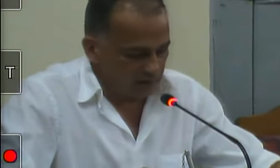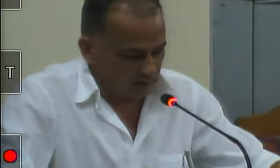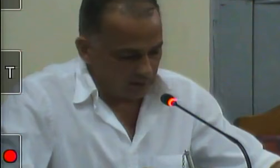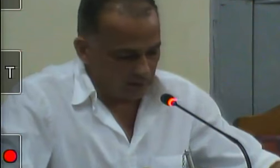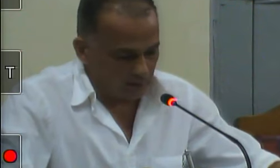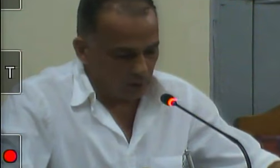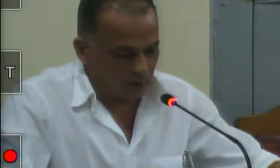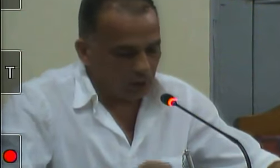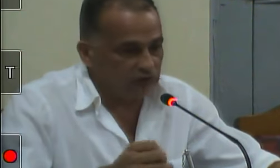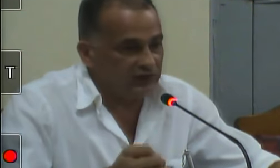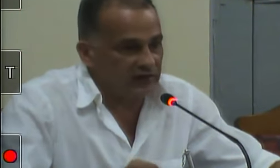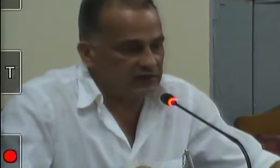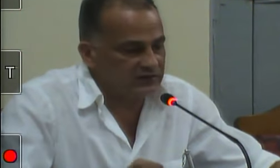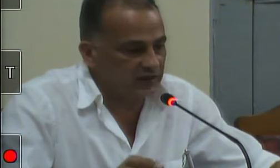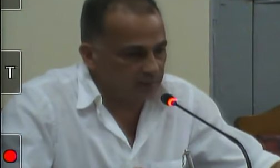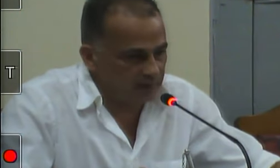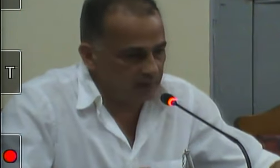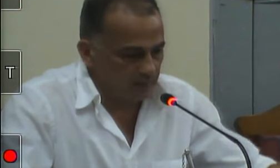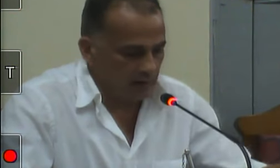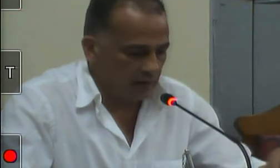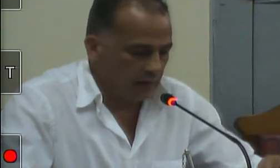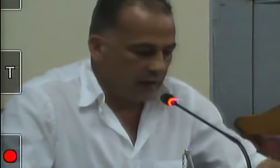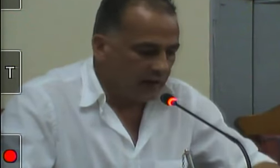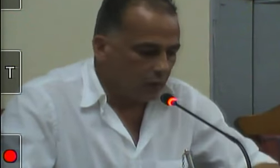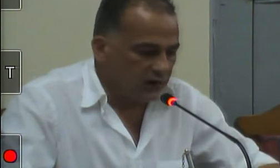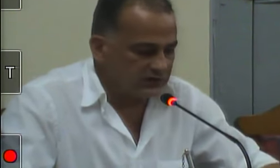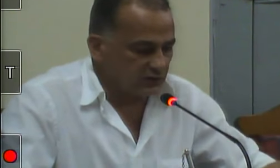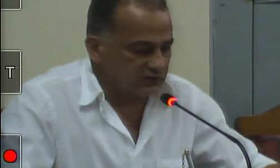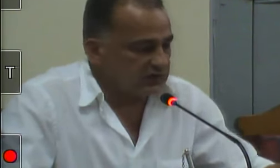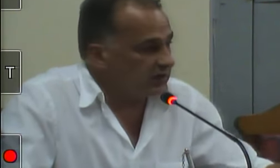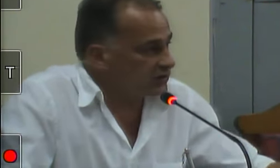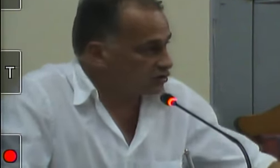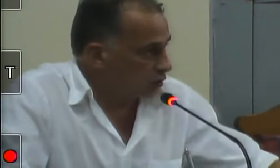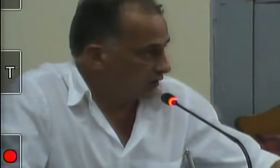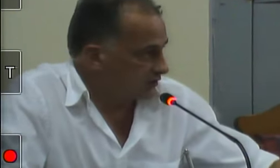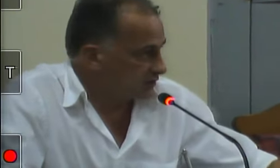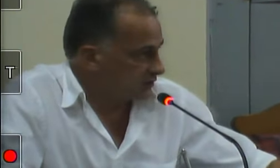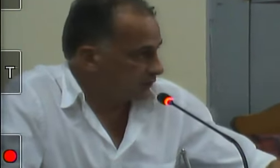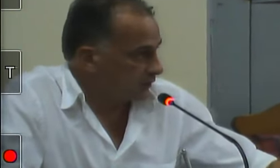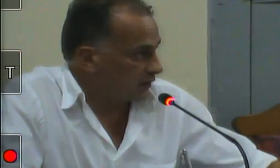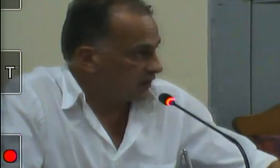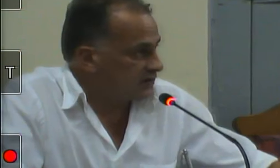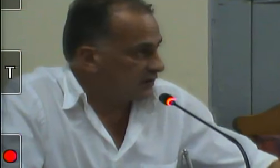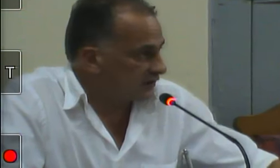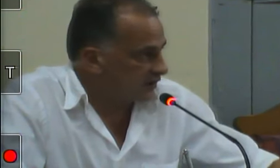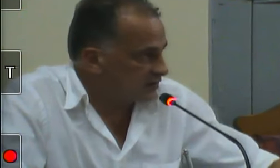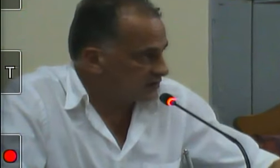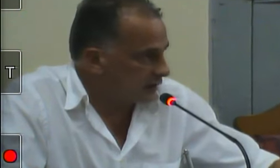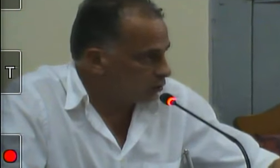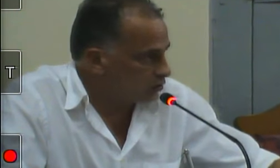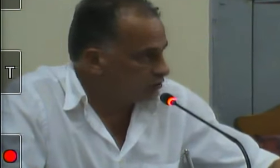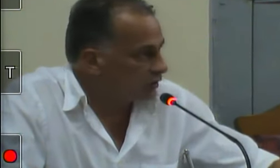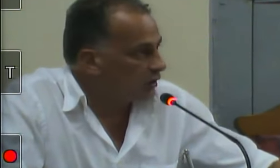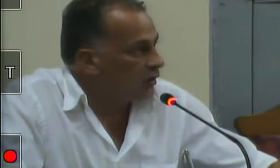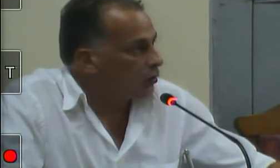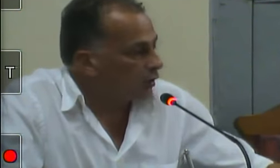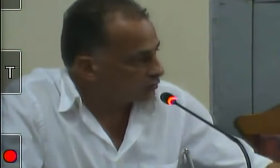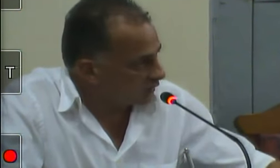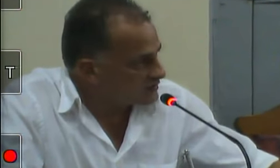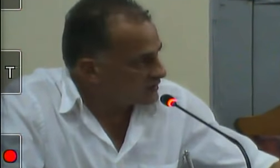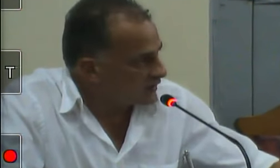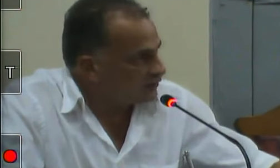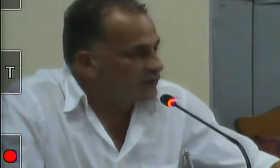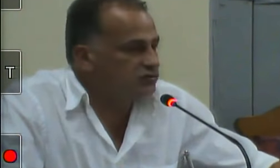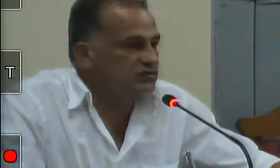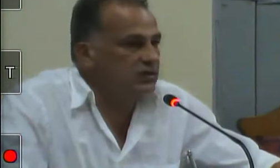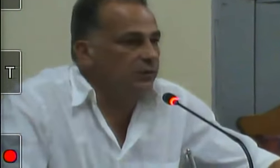enfim, o que eu gostaria de saber é quais são as intenções da Secretaria de Saúde quanto a